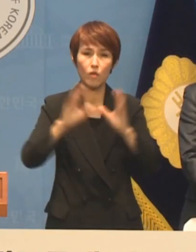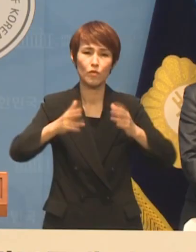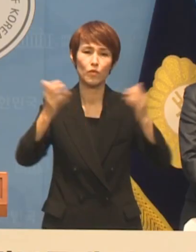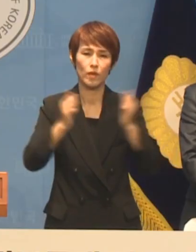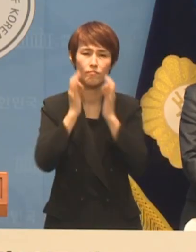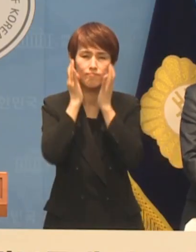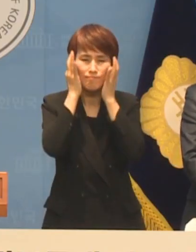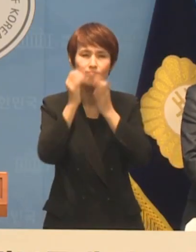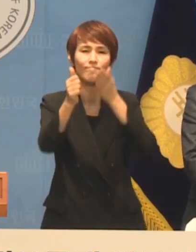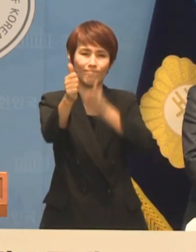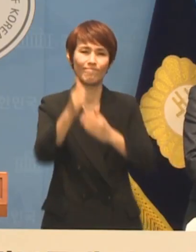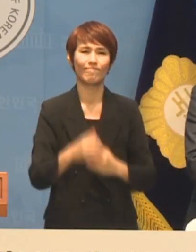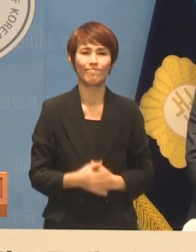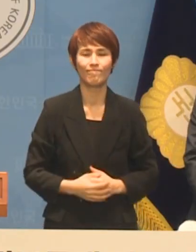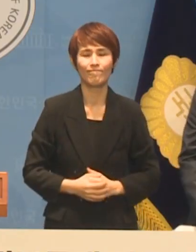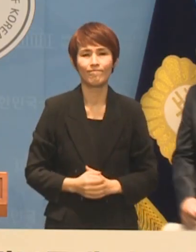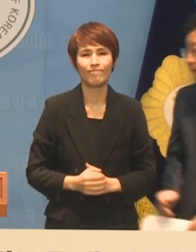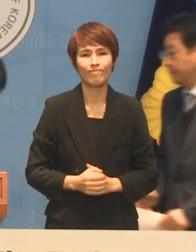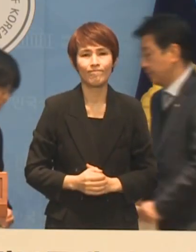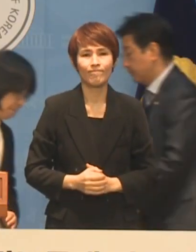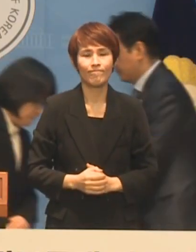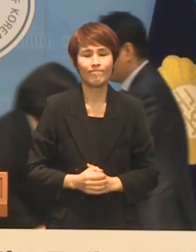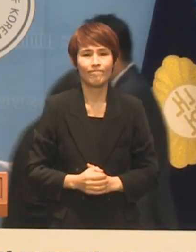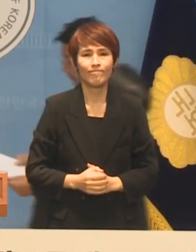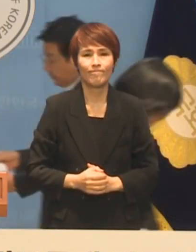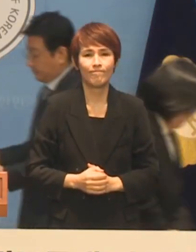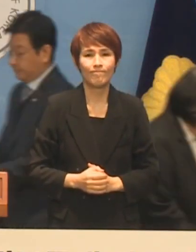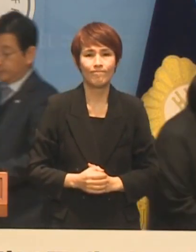주시기를 부탁드립니다. 감사합니다.